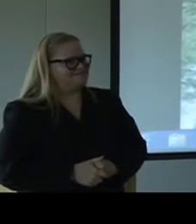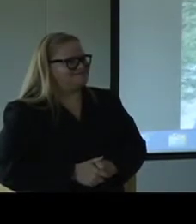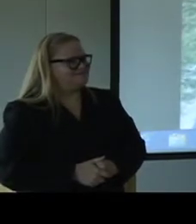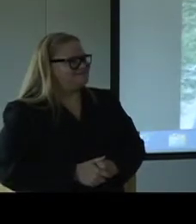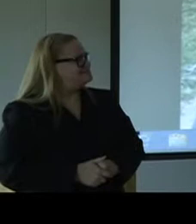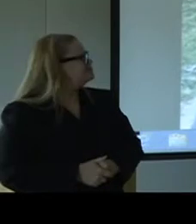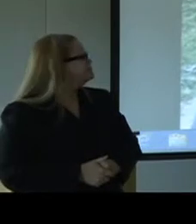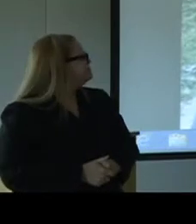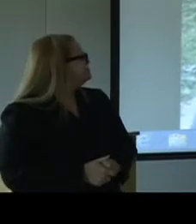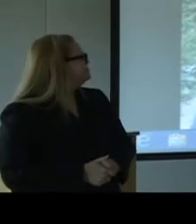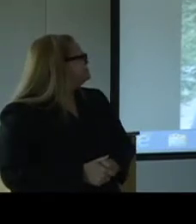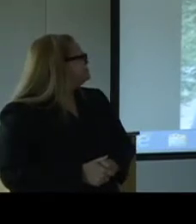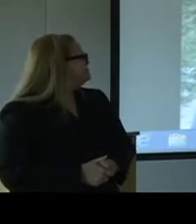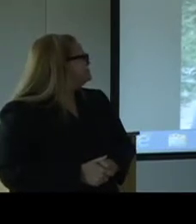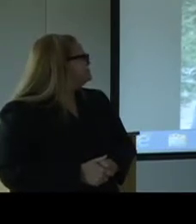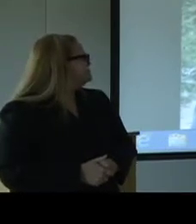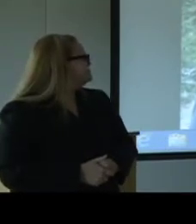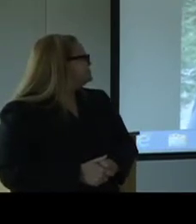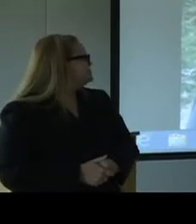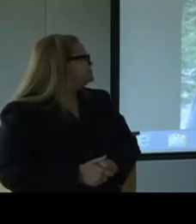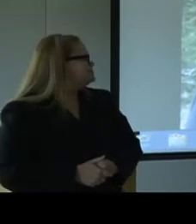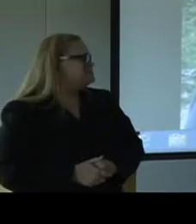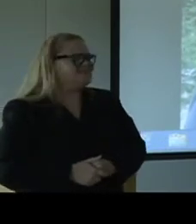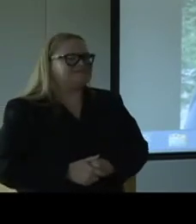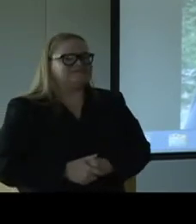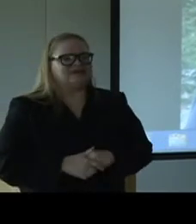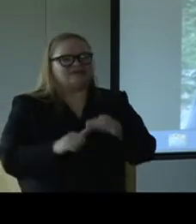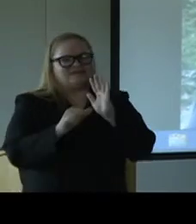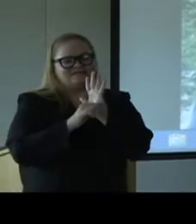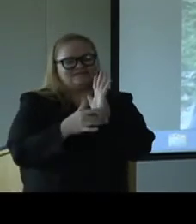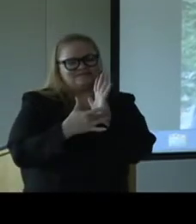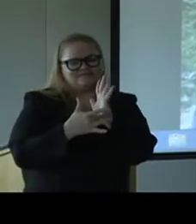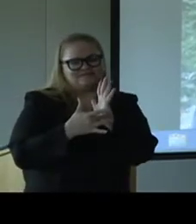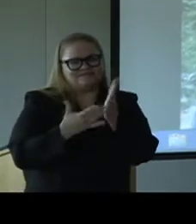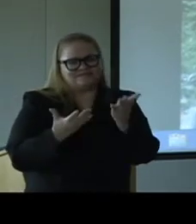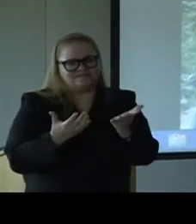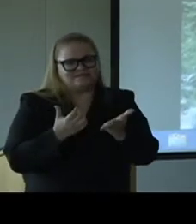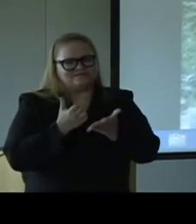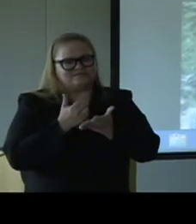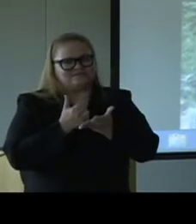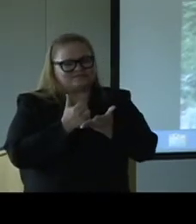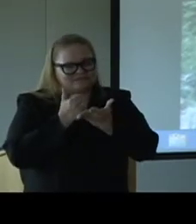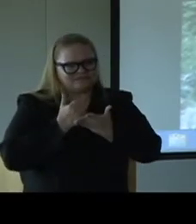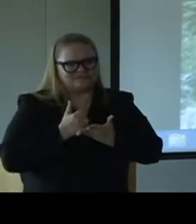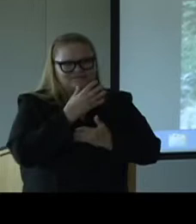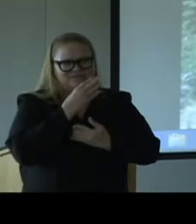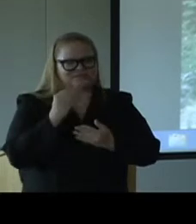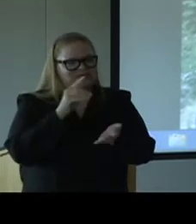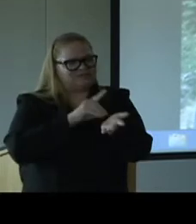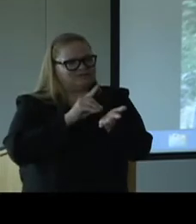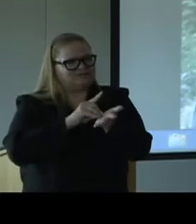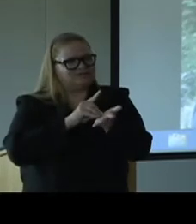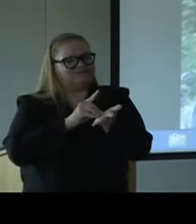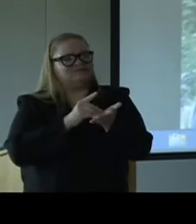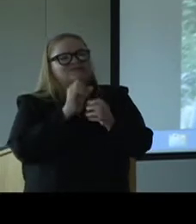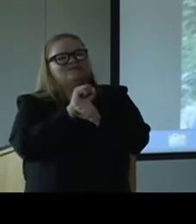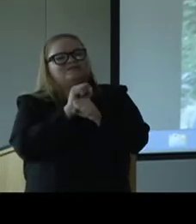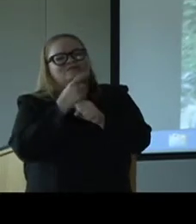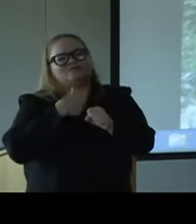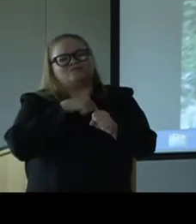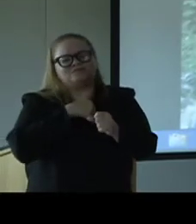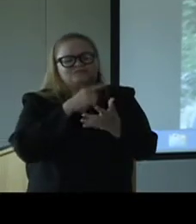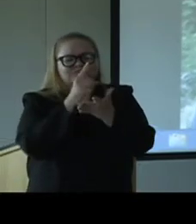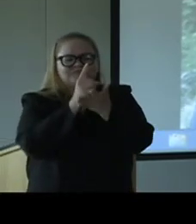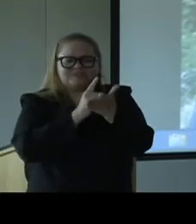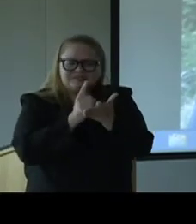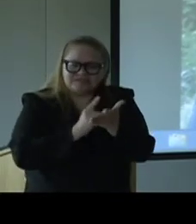como Carlos, que no solo contribuyen contactándonos, sino que a través de este tiempo han trabajado junto a nosotros,